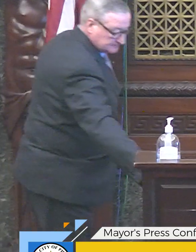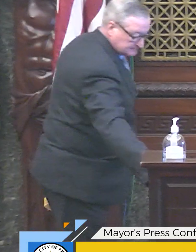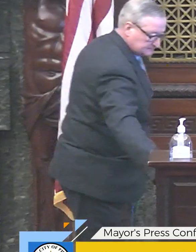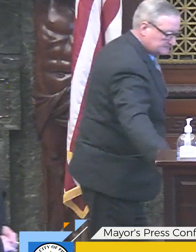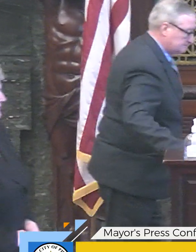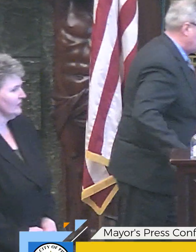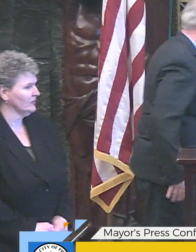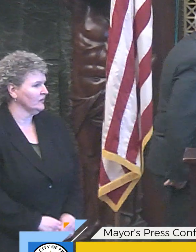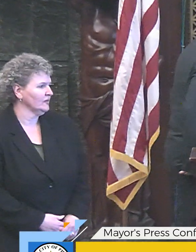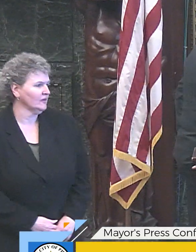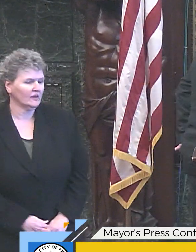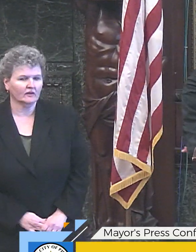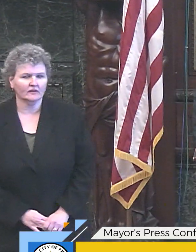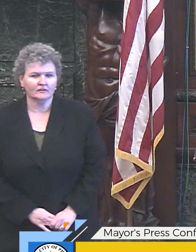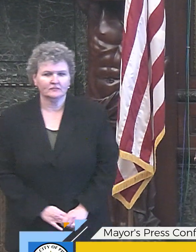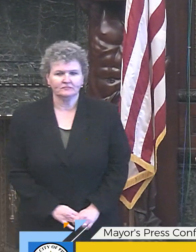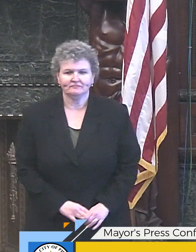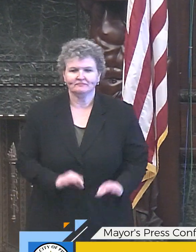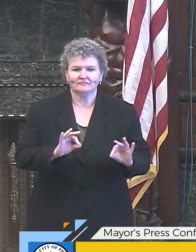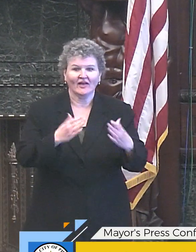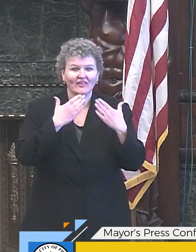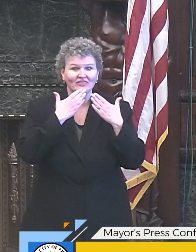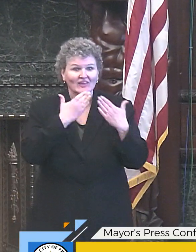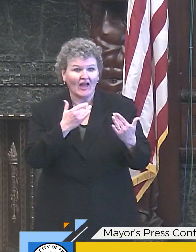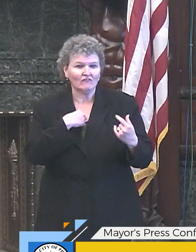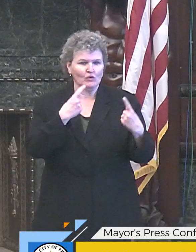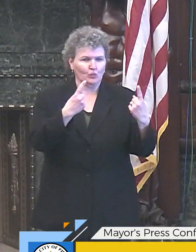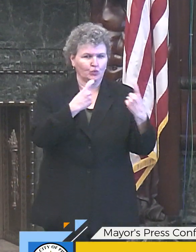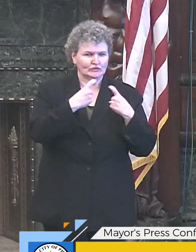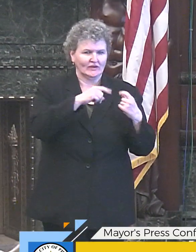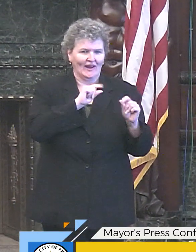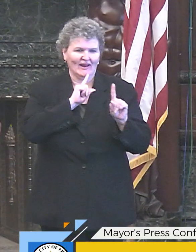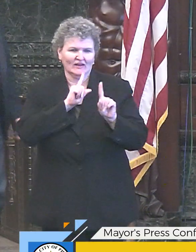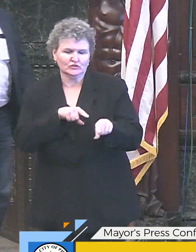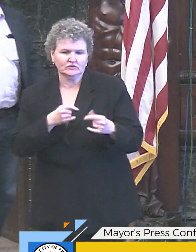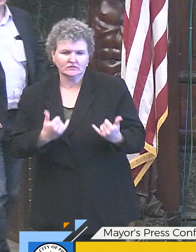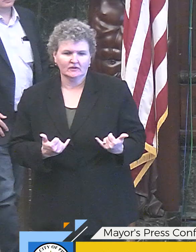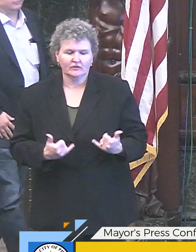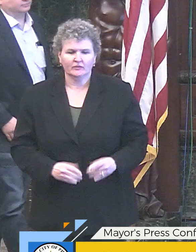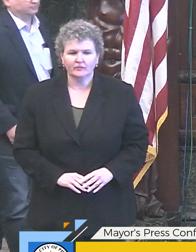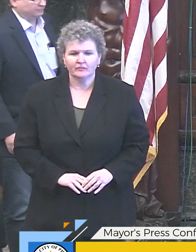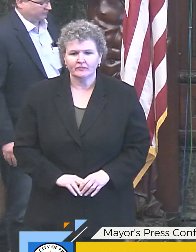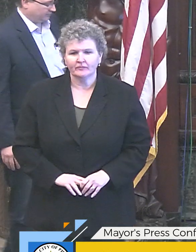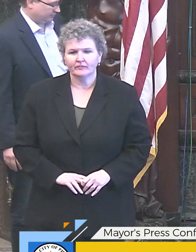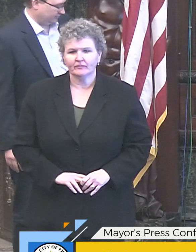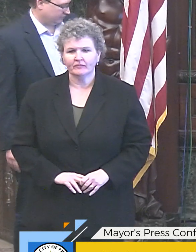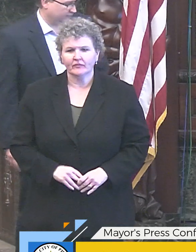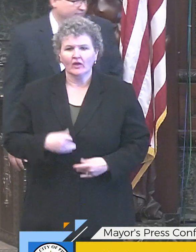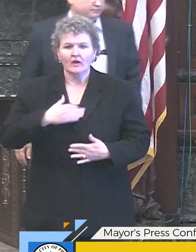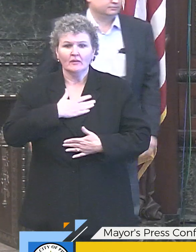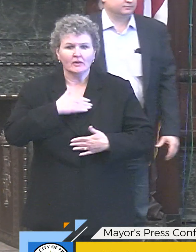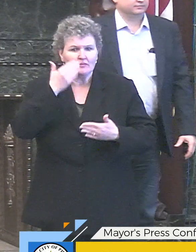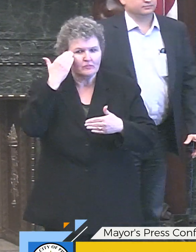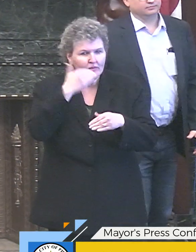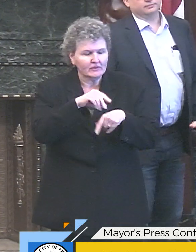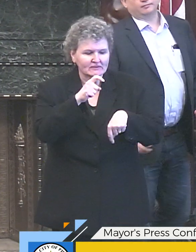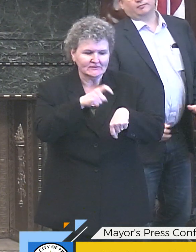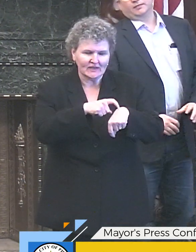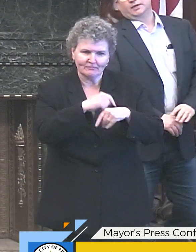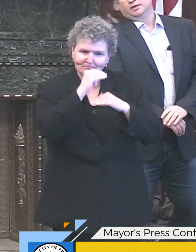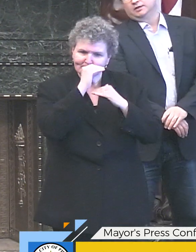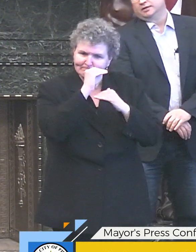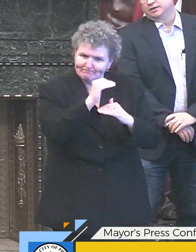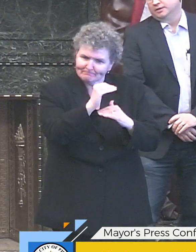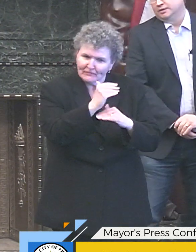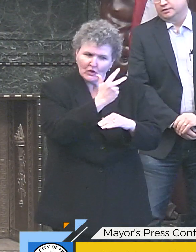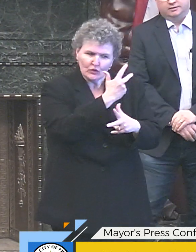Okay, thank you. We will now move to our Q&A portion for members of the media. Just please remember, we do have limited time, so we ask for